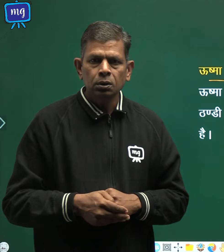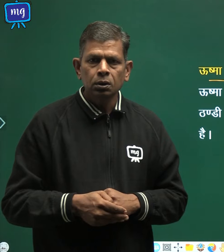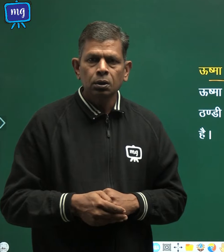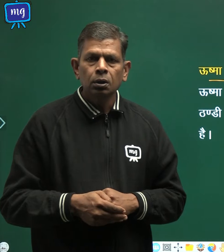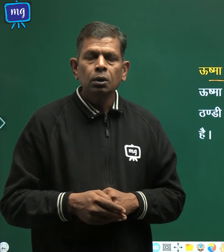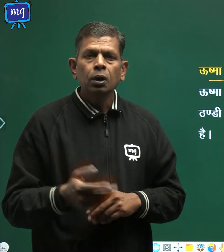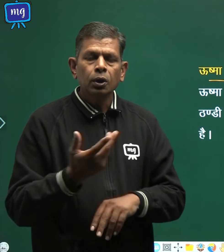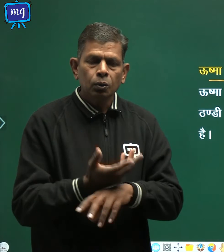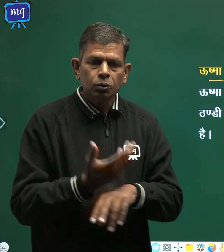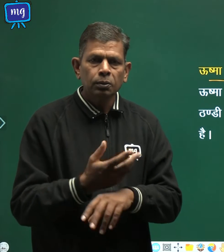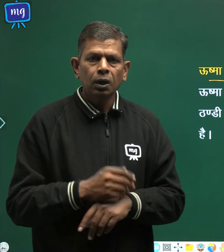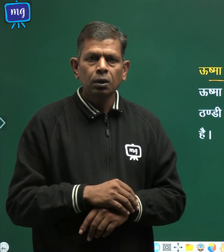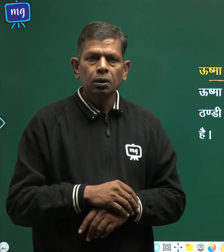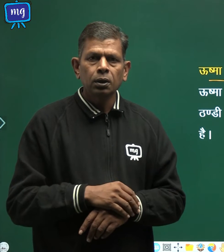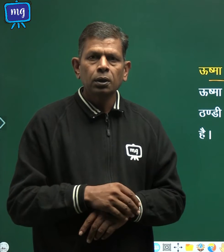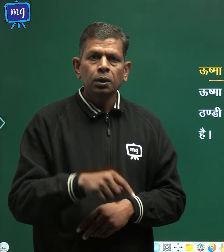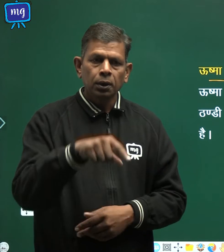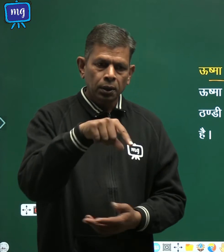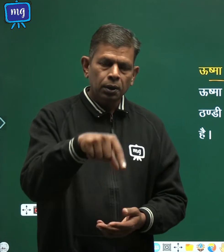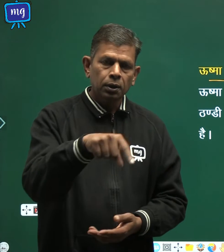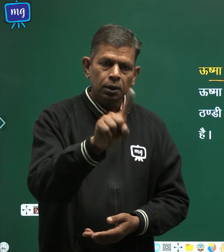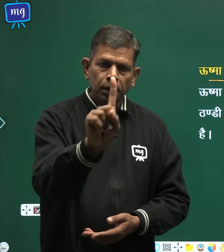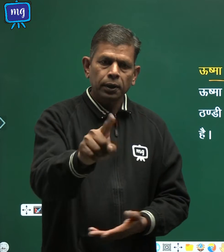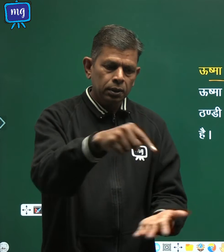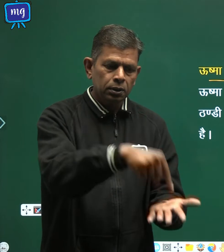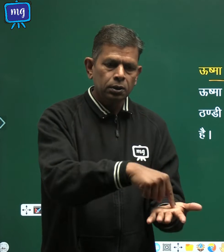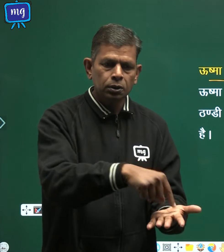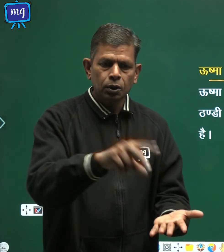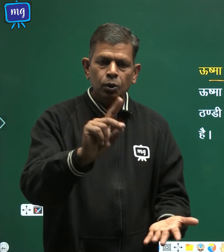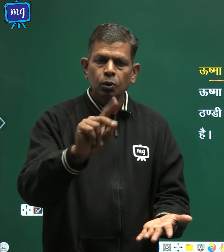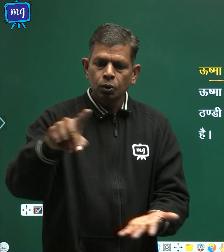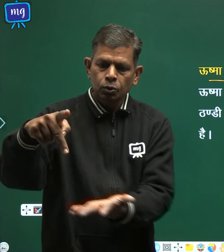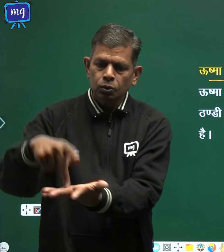यानी ऊष्मा एक जगह से दूसरी जगह तक